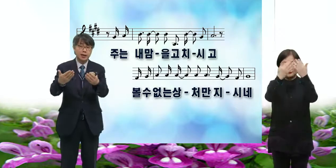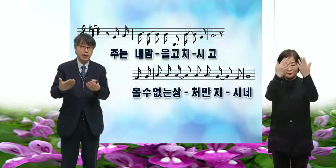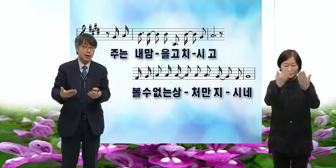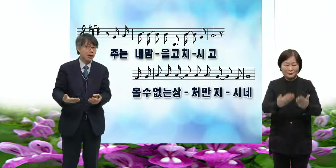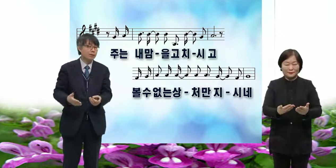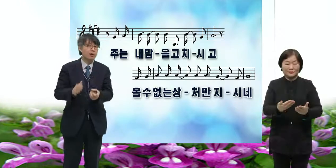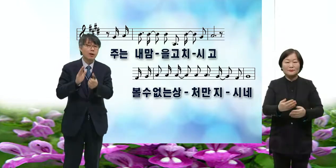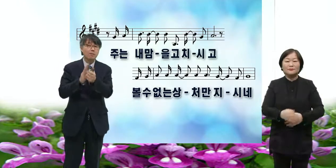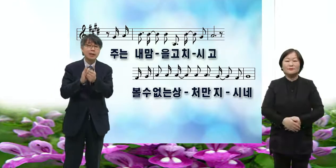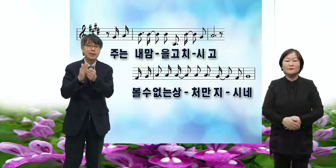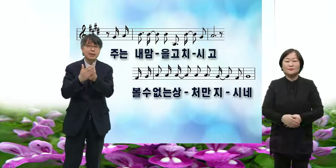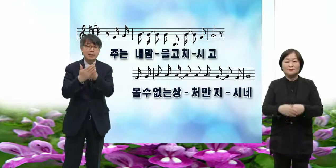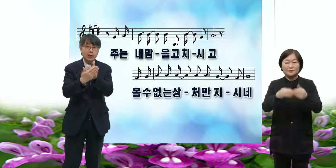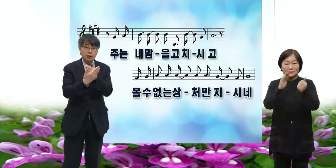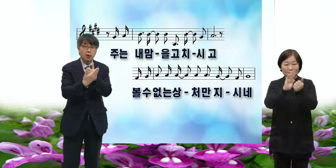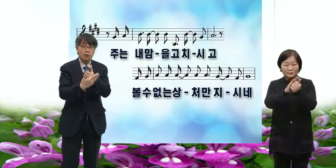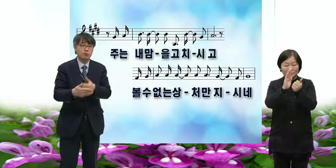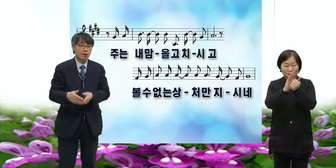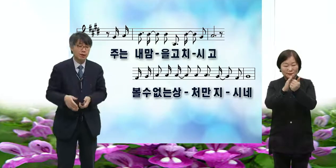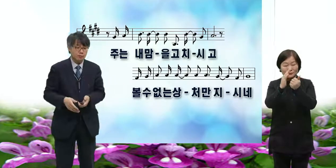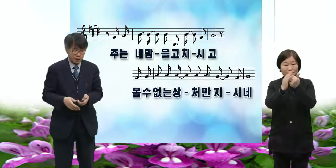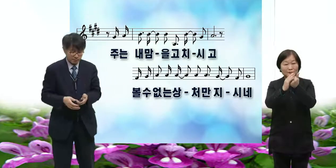만지시네 아니면 만지시네 이렇게만 해도 되겠습니다.